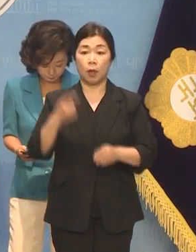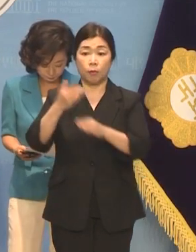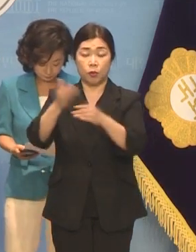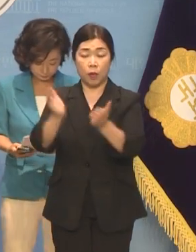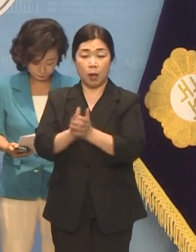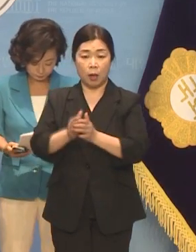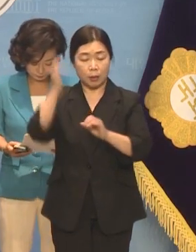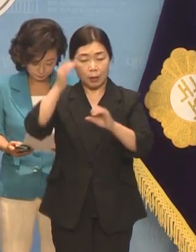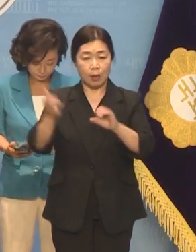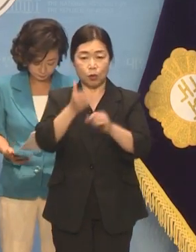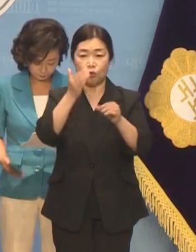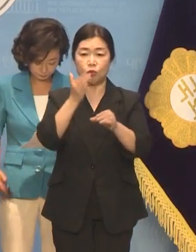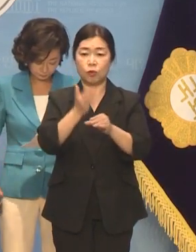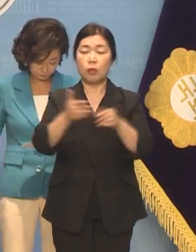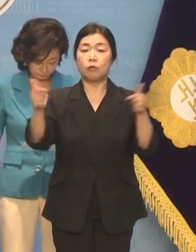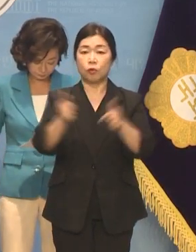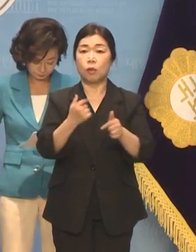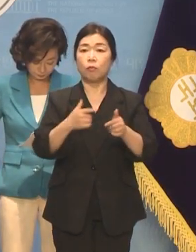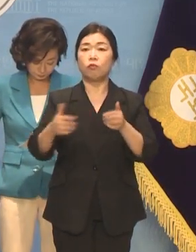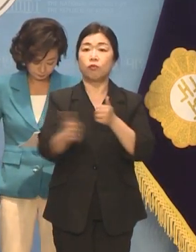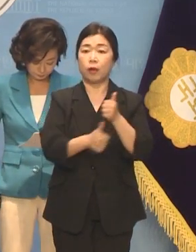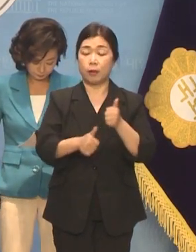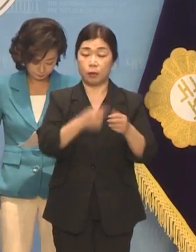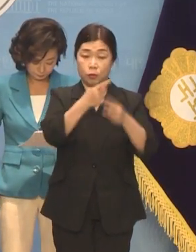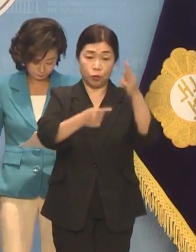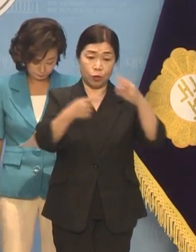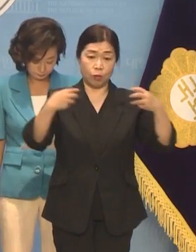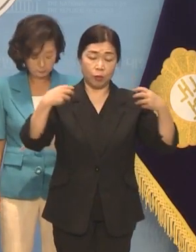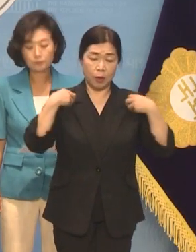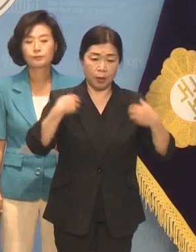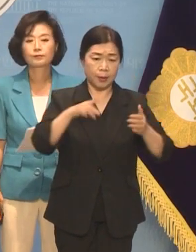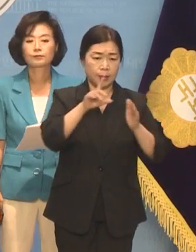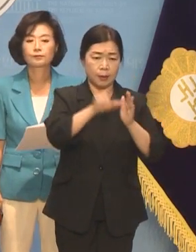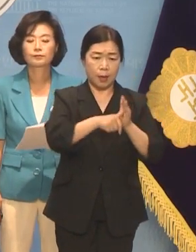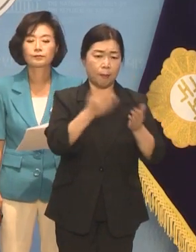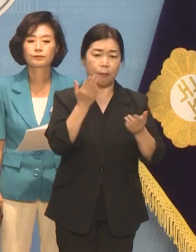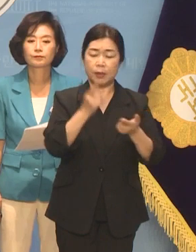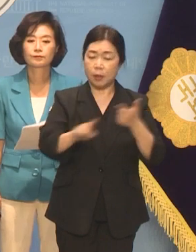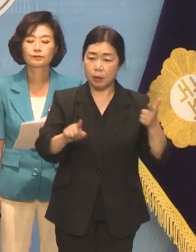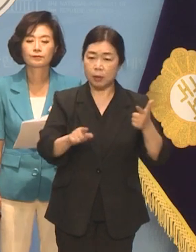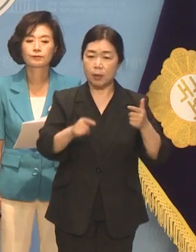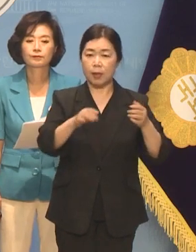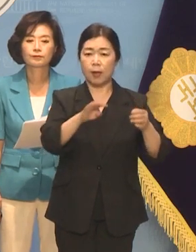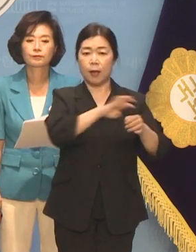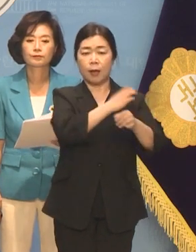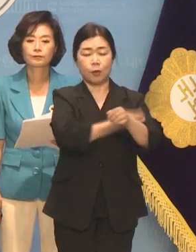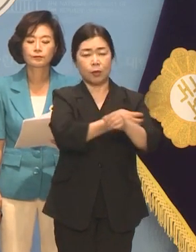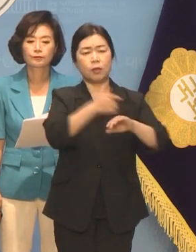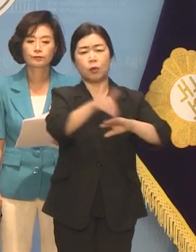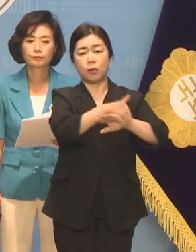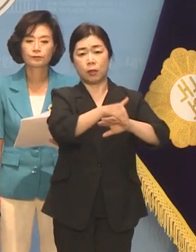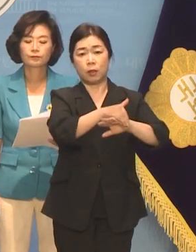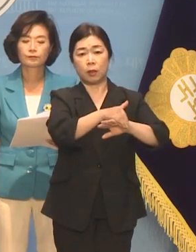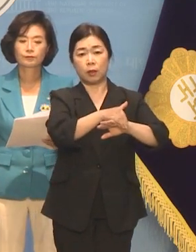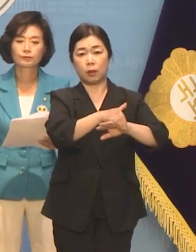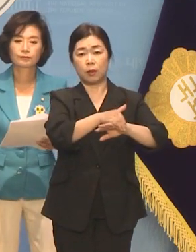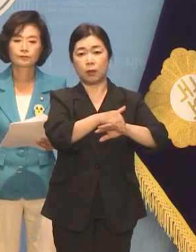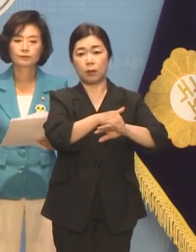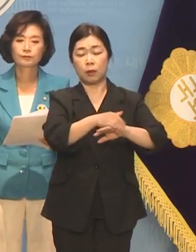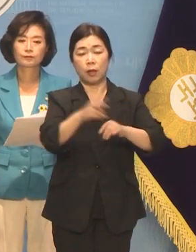더불어민주당 탄소중립위원회는 윤석열 정부의 시대착오적 에너지 정책이 알리백이 뭔지도